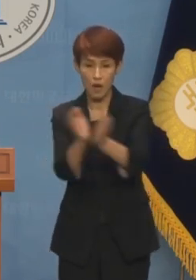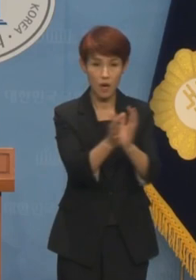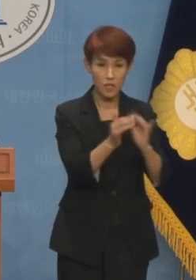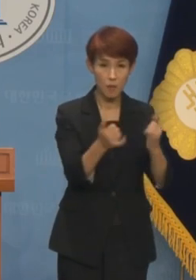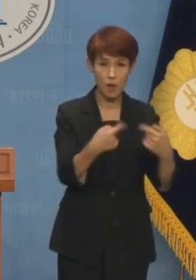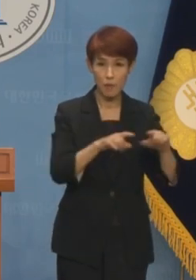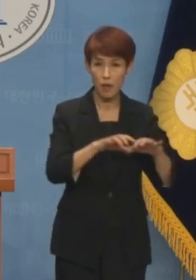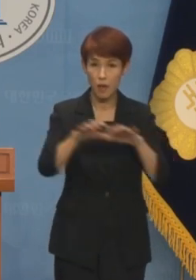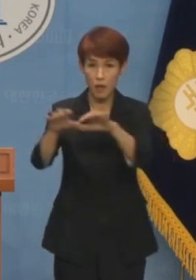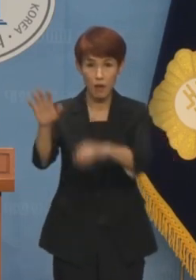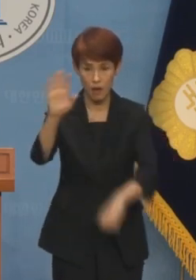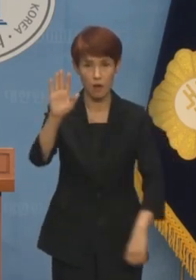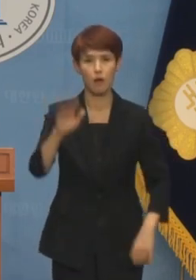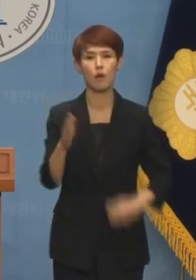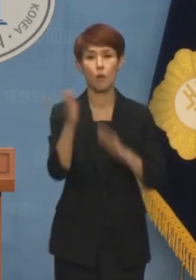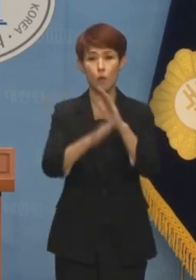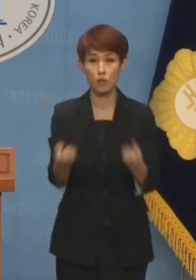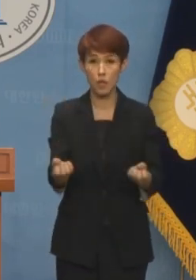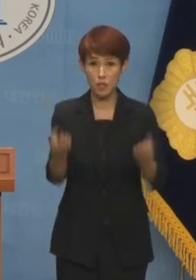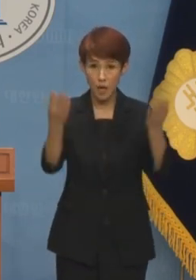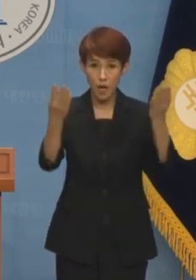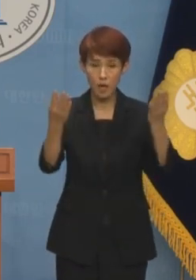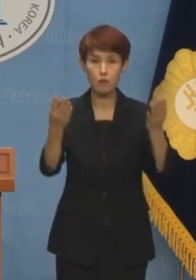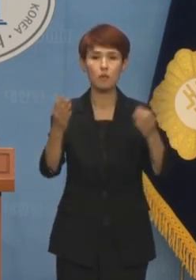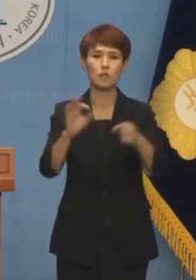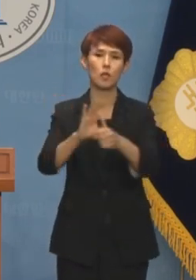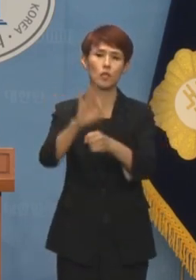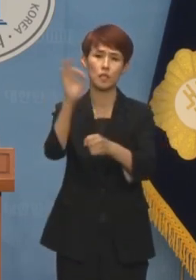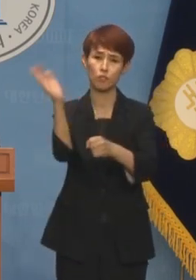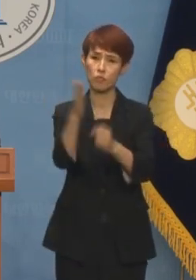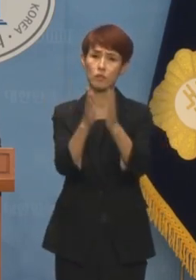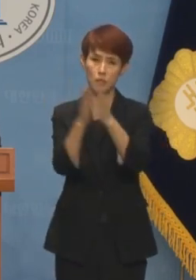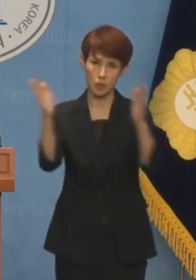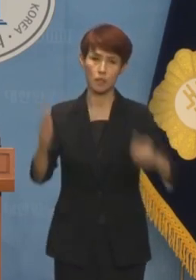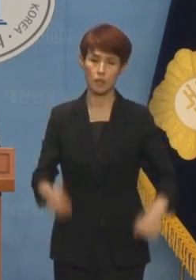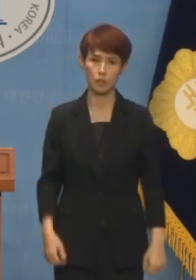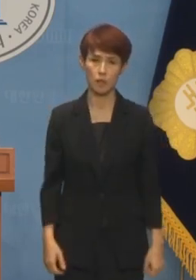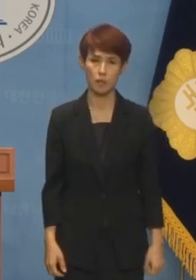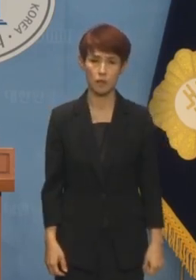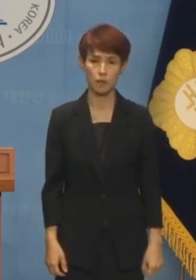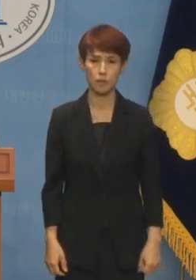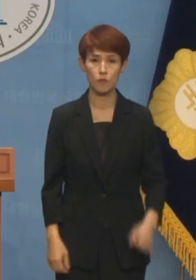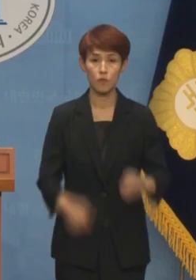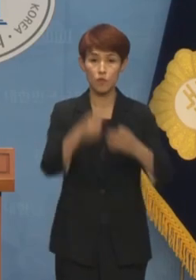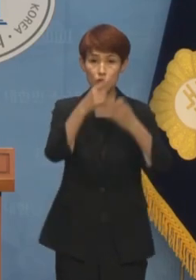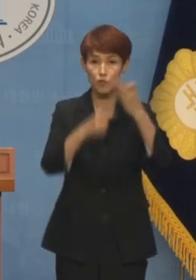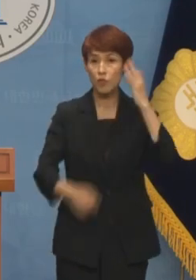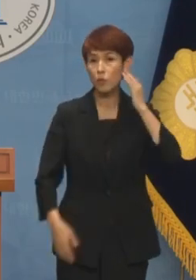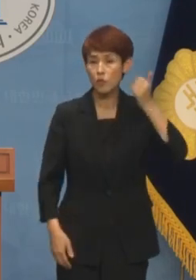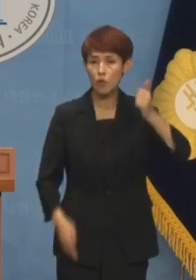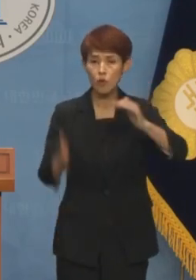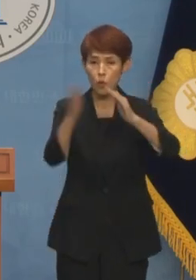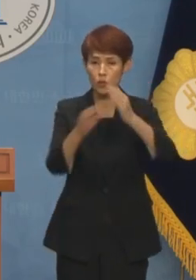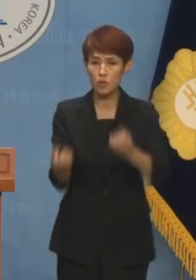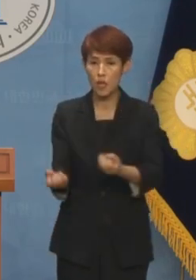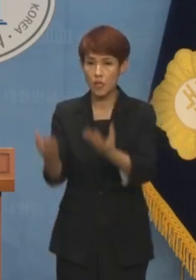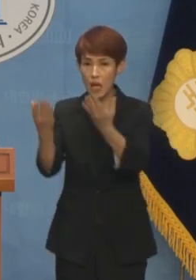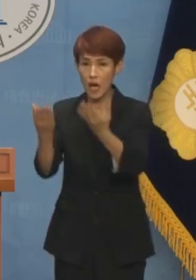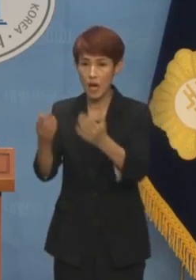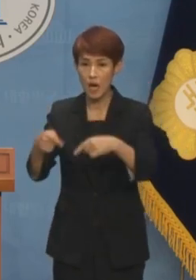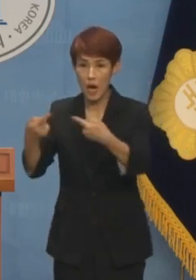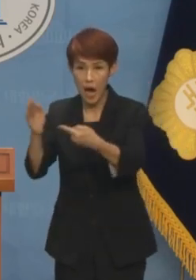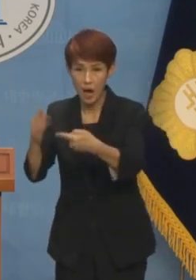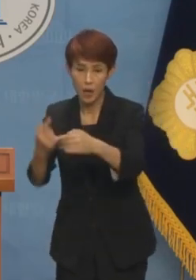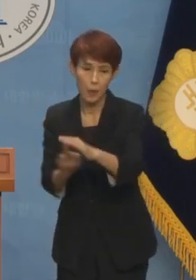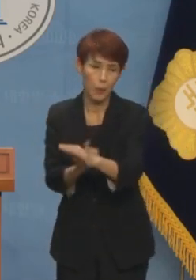없었습니다. 공식 행사는 2시간 뒤인 10시니까요. 윤 대통령은 공식 행사 대신